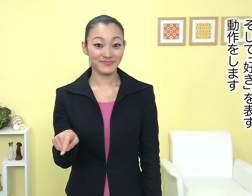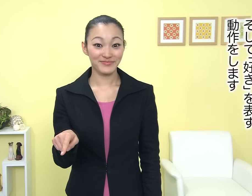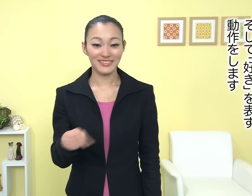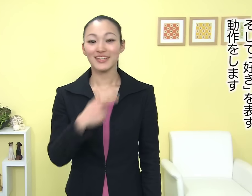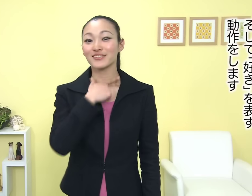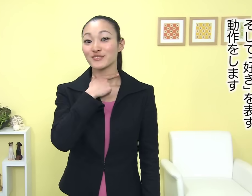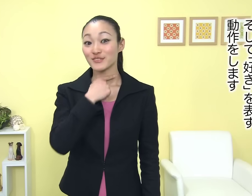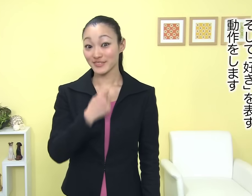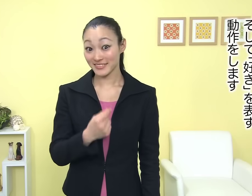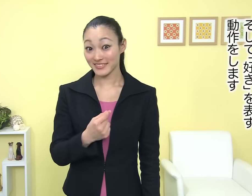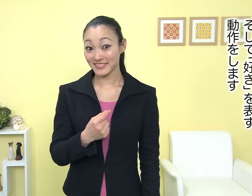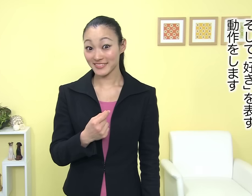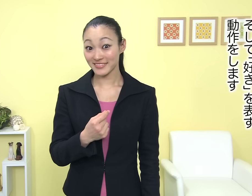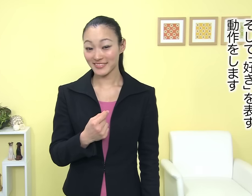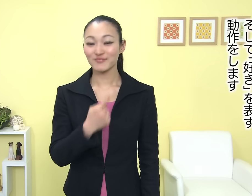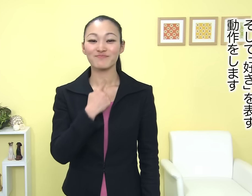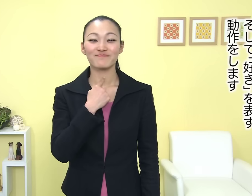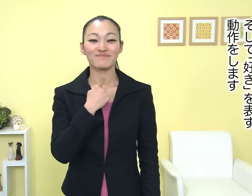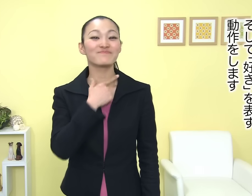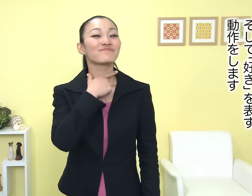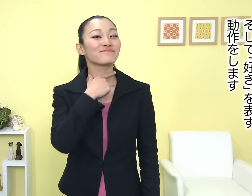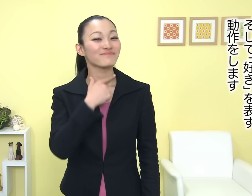そして好きを表す動作をします。